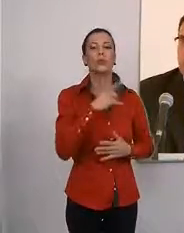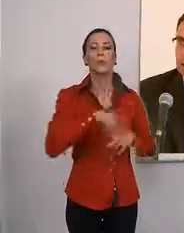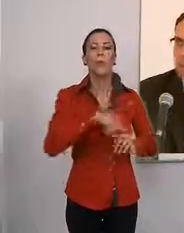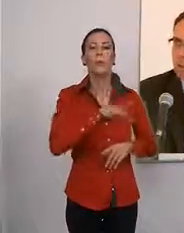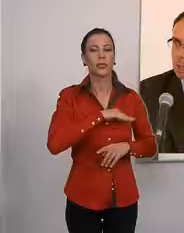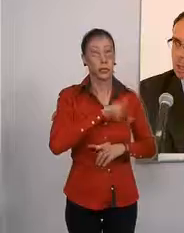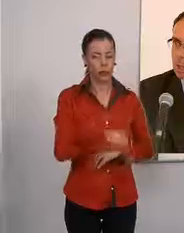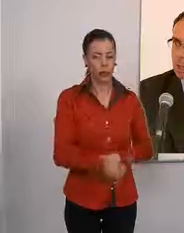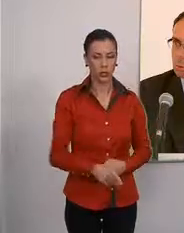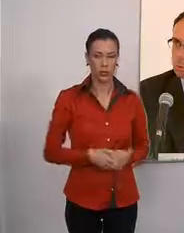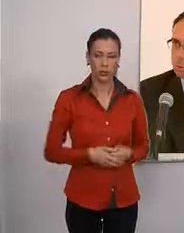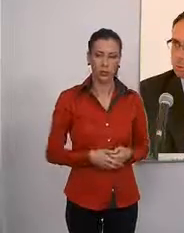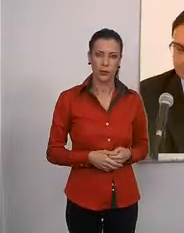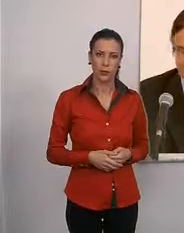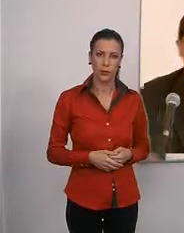insuficiente.